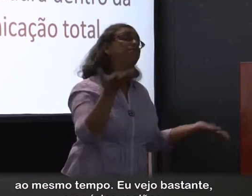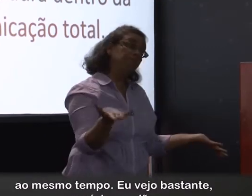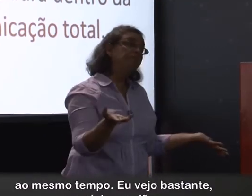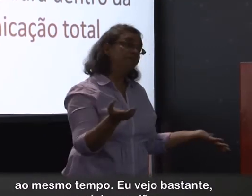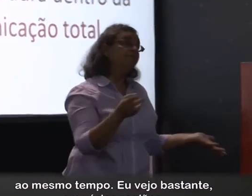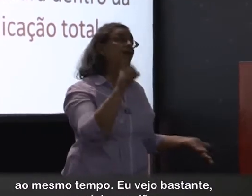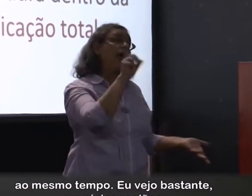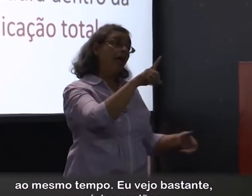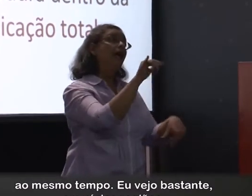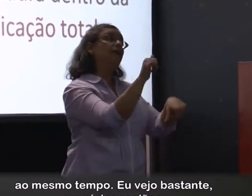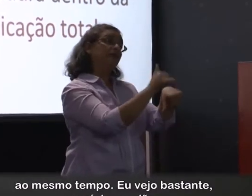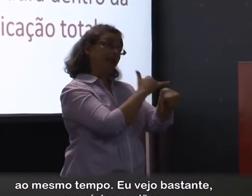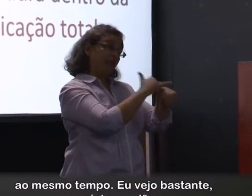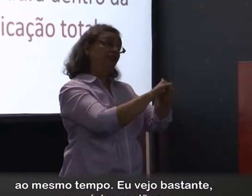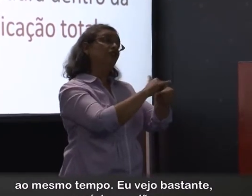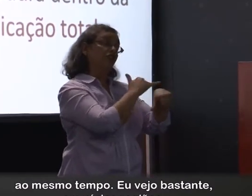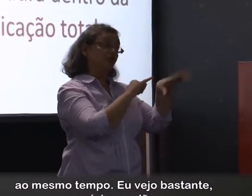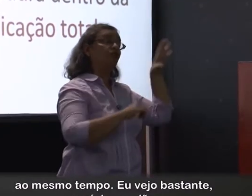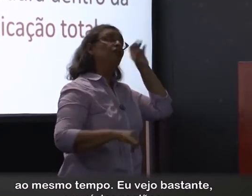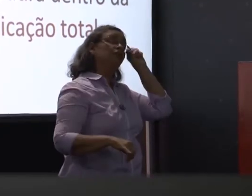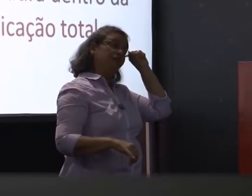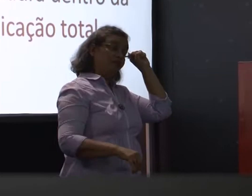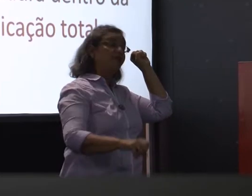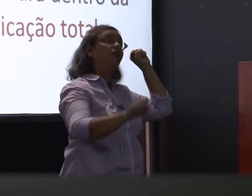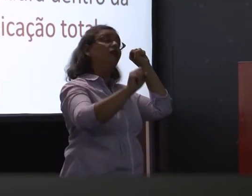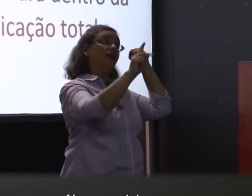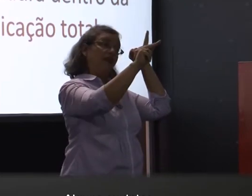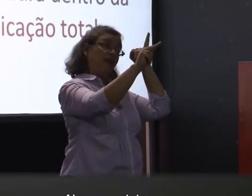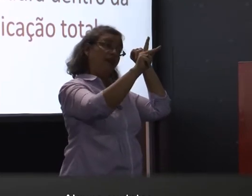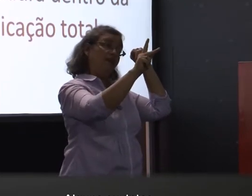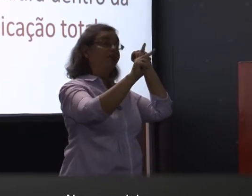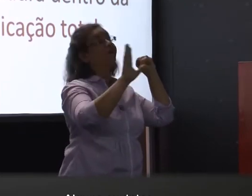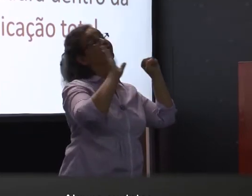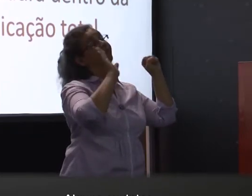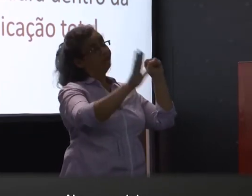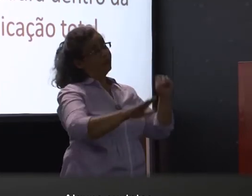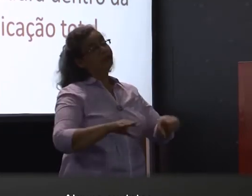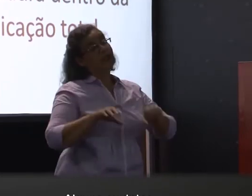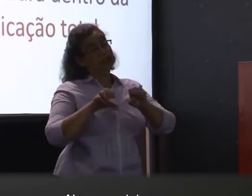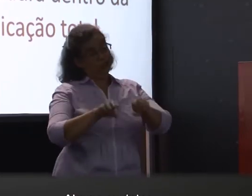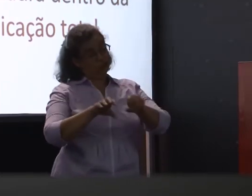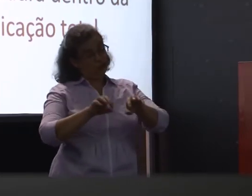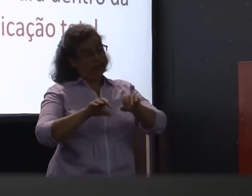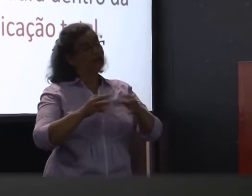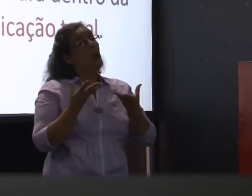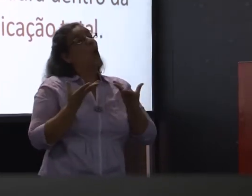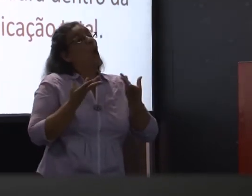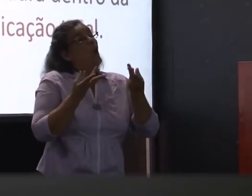Eu vejo bastante em várias regiões. Alguns ouvintes...